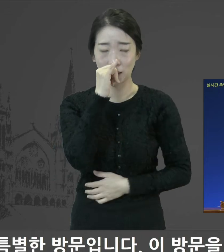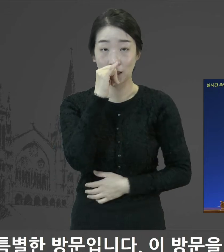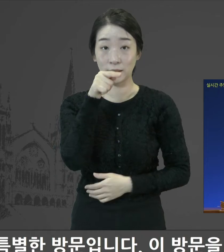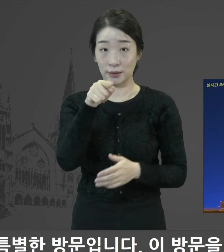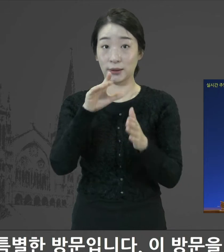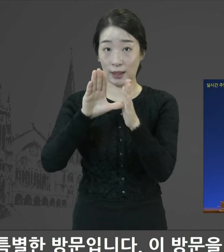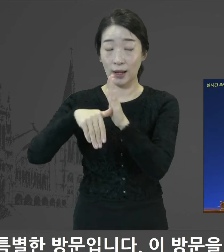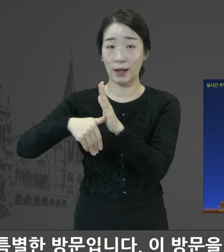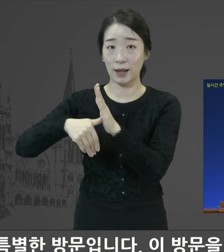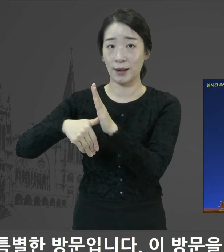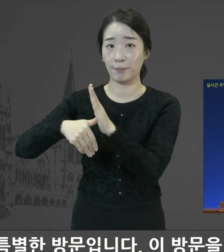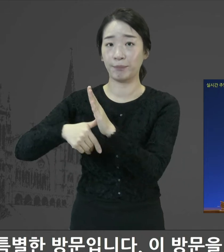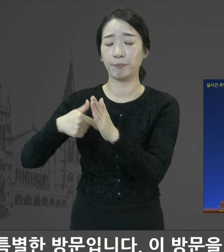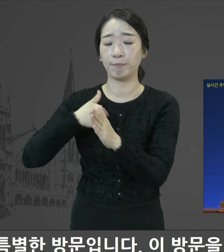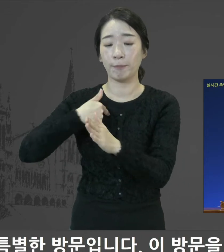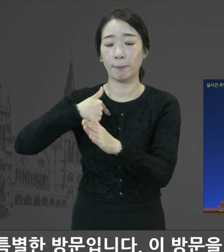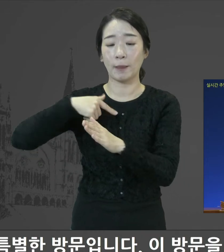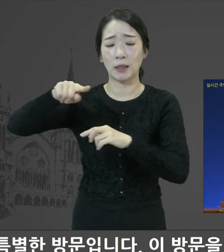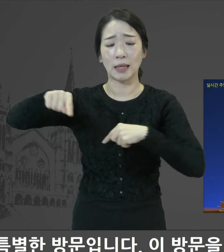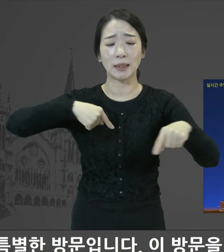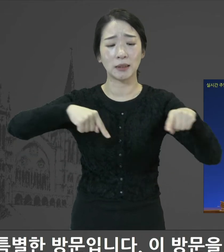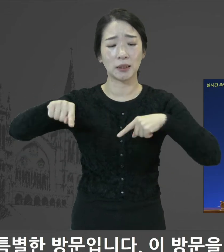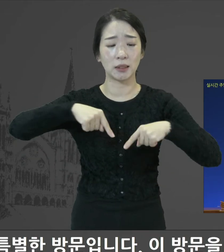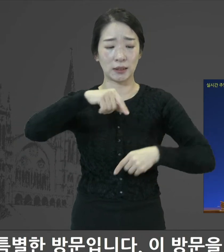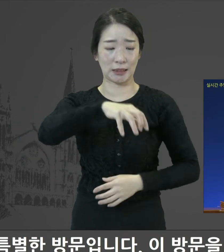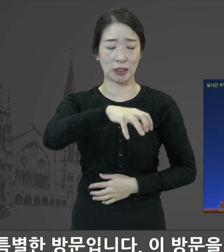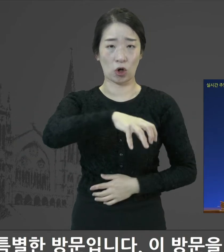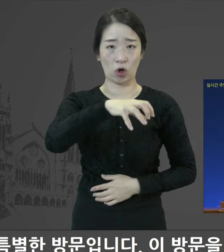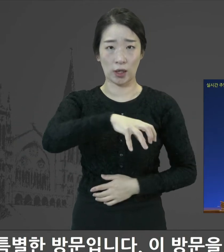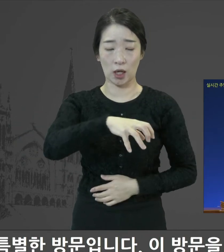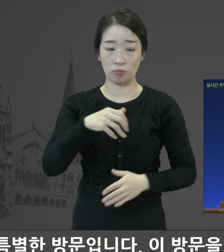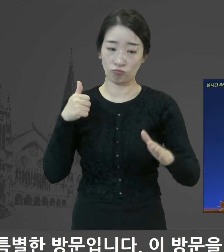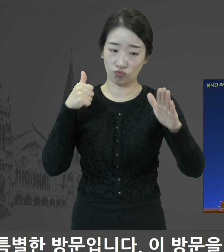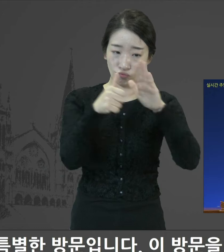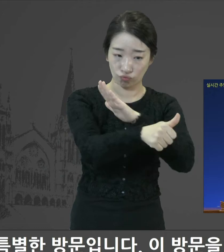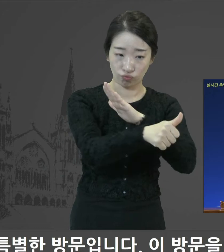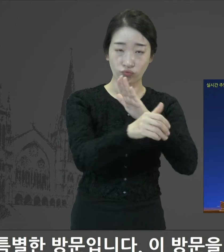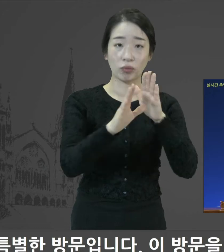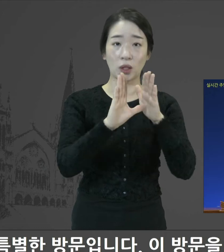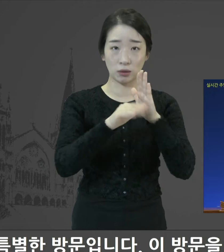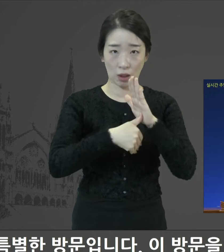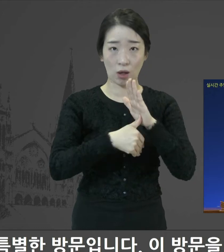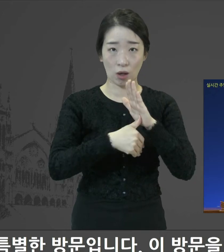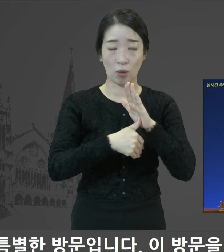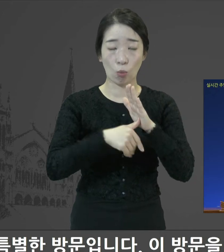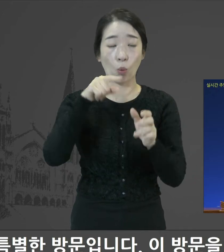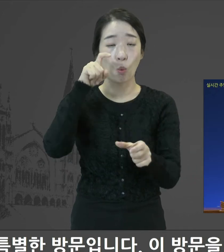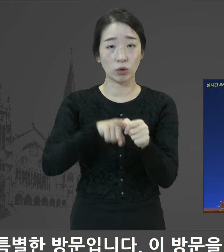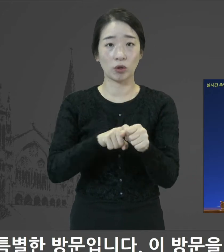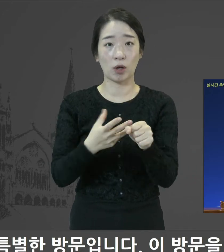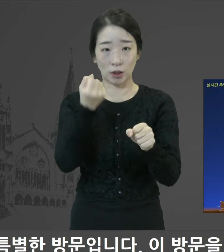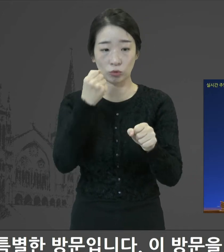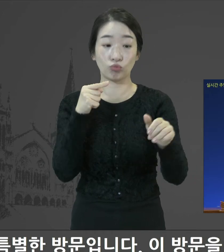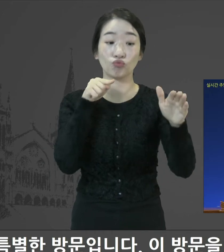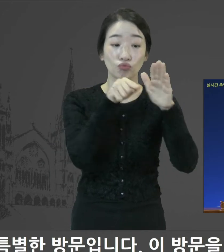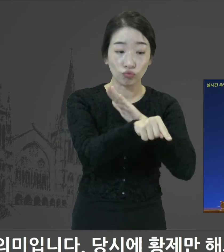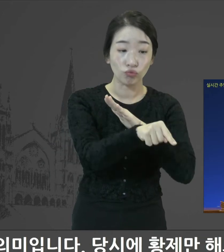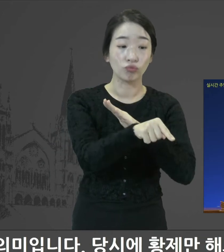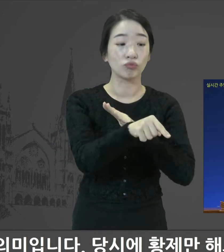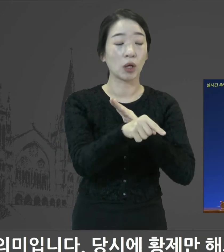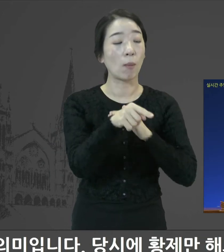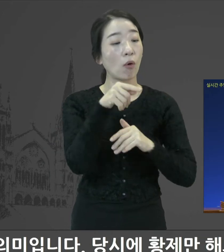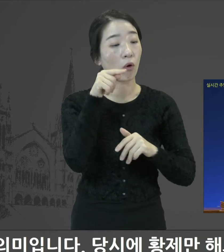해도요, 자기가 다스리는 지역에 방문했을 때 명목상 방문합니다. 한번 가서 쑥